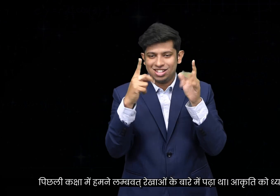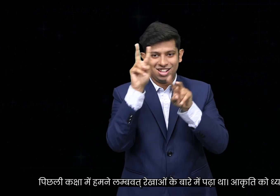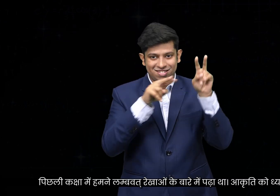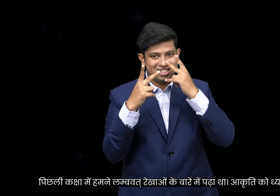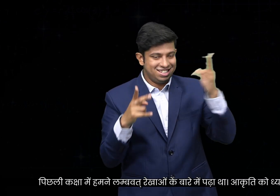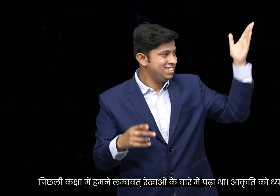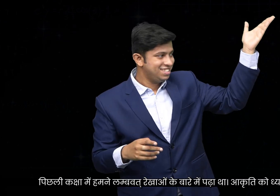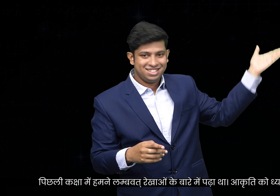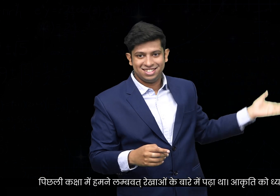से देखिए।